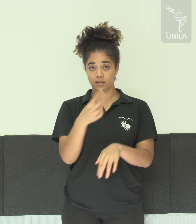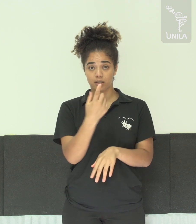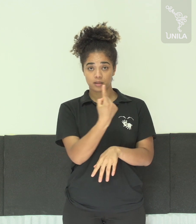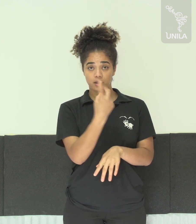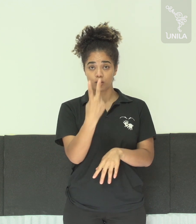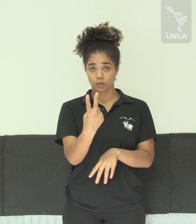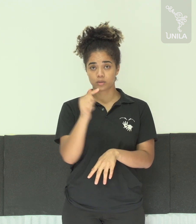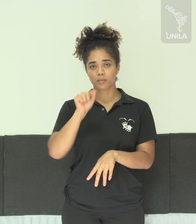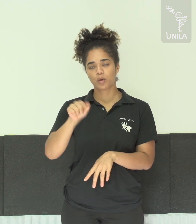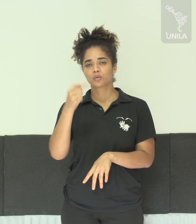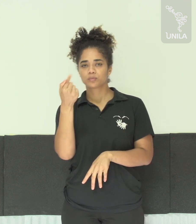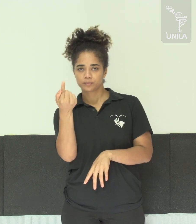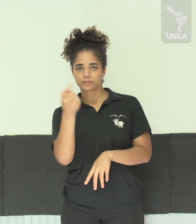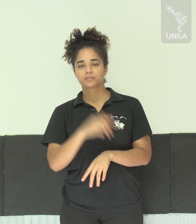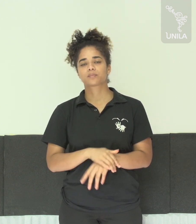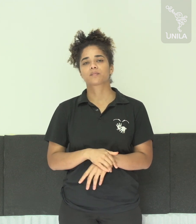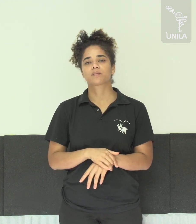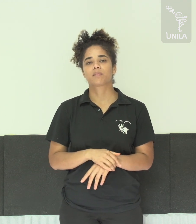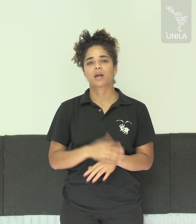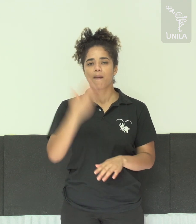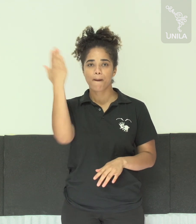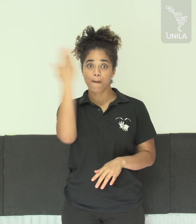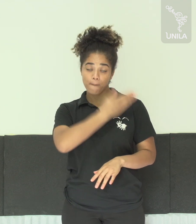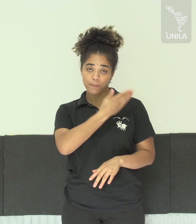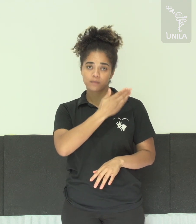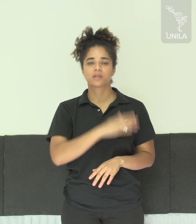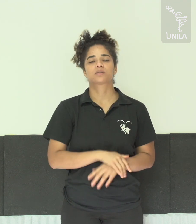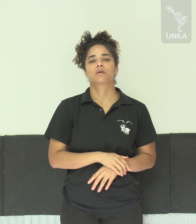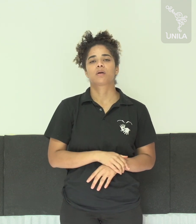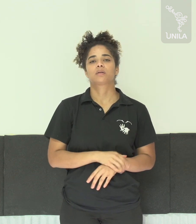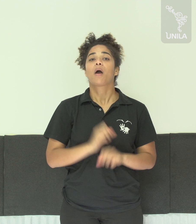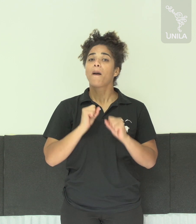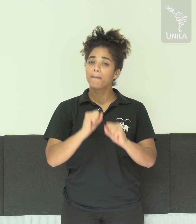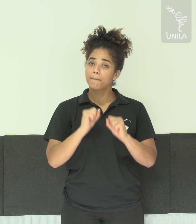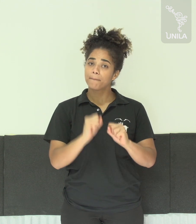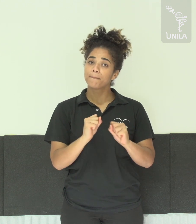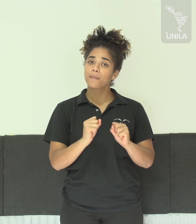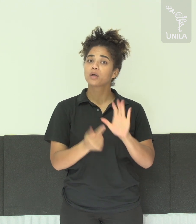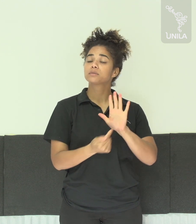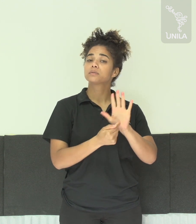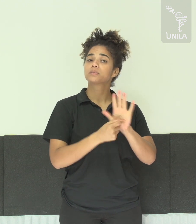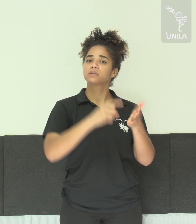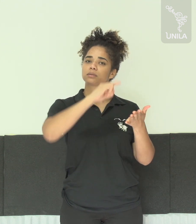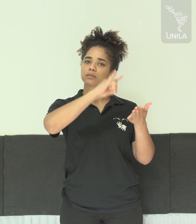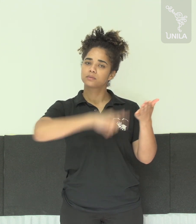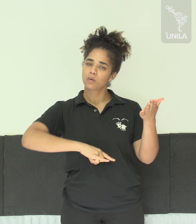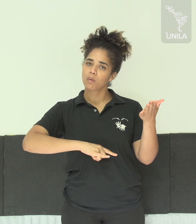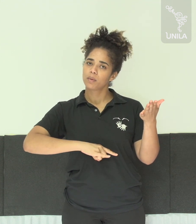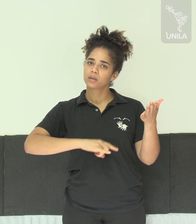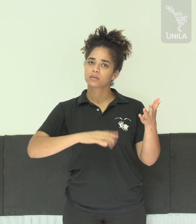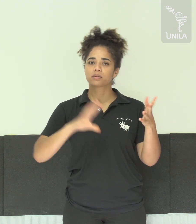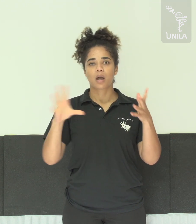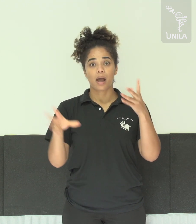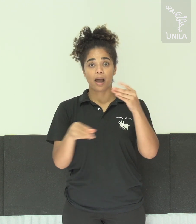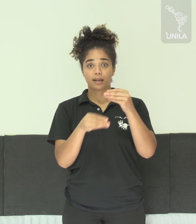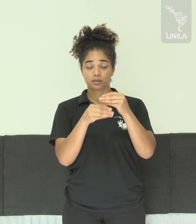12.1. Para eventuais comprovações, poderão ser apresentados documentos adicionais,